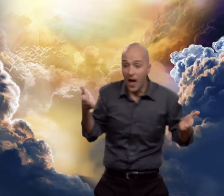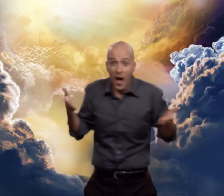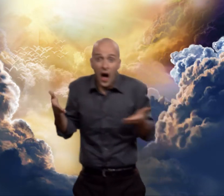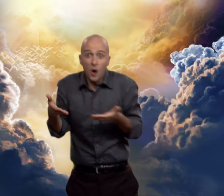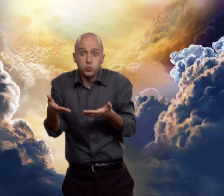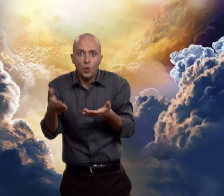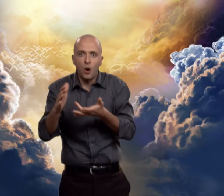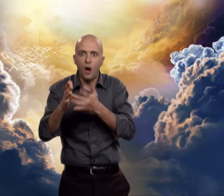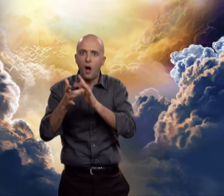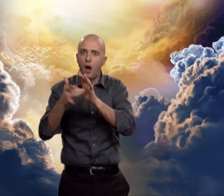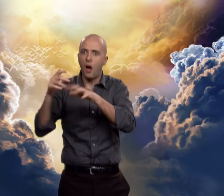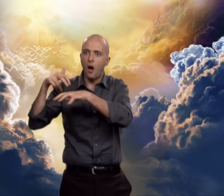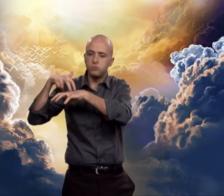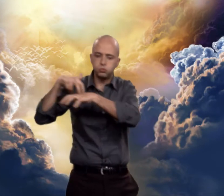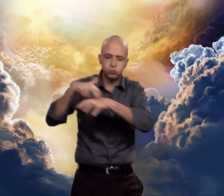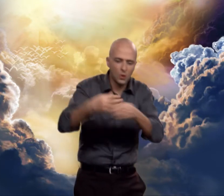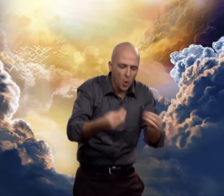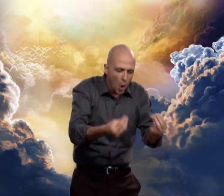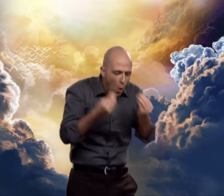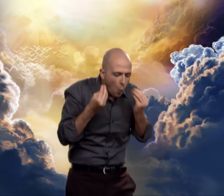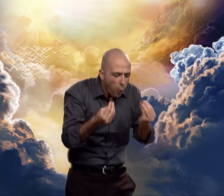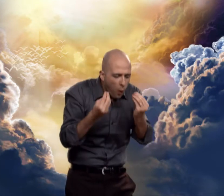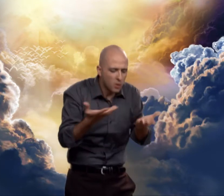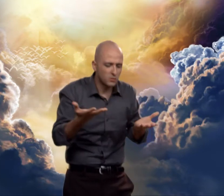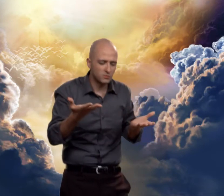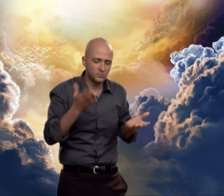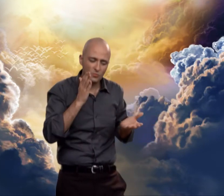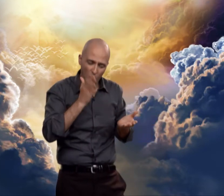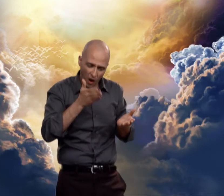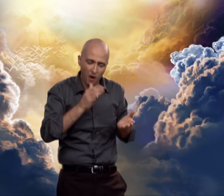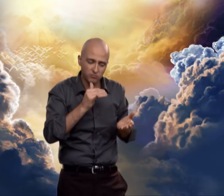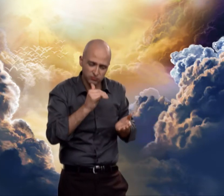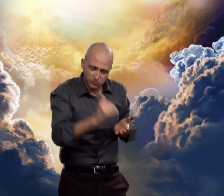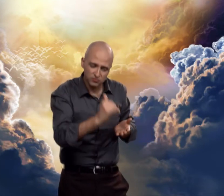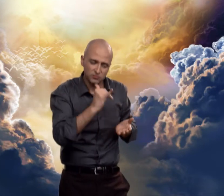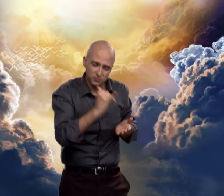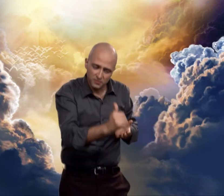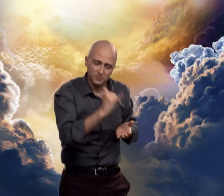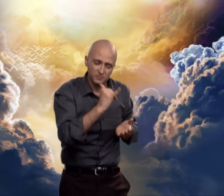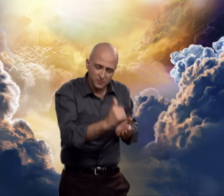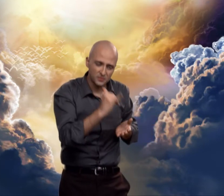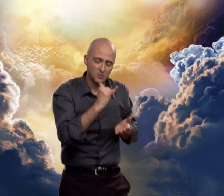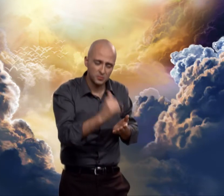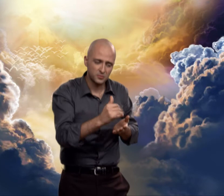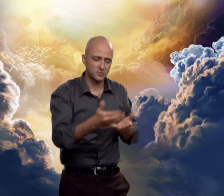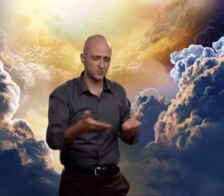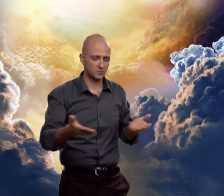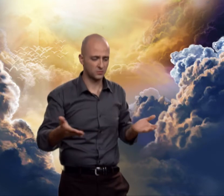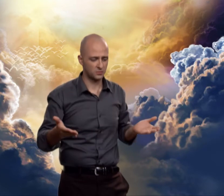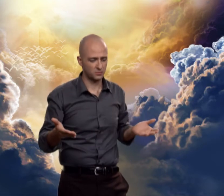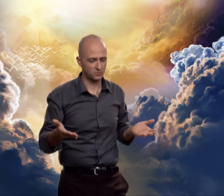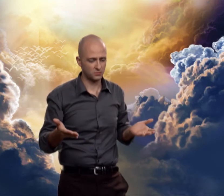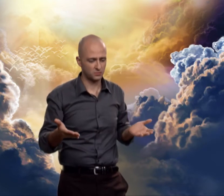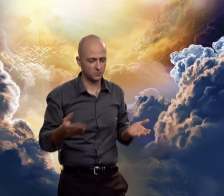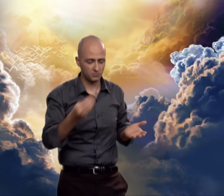cuspiram no príncipe da vida. Tentam fugir de sua presença. Aqueles que pregaram suas mãos e